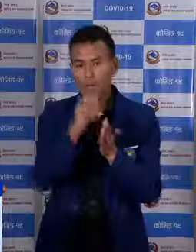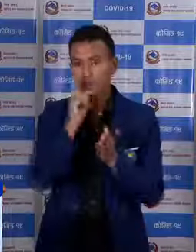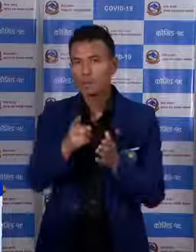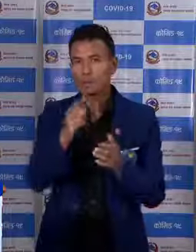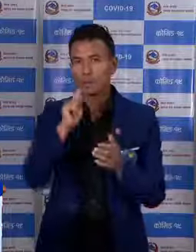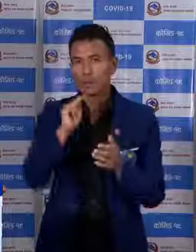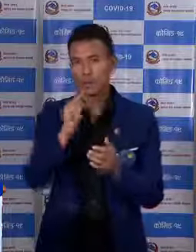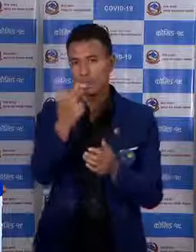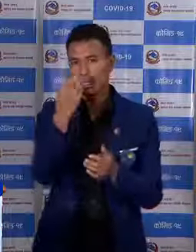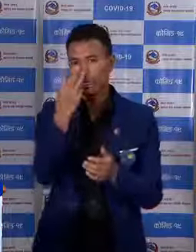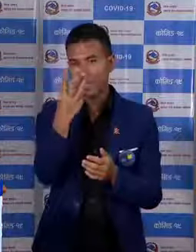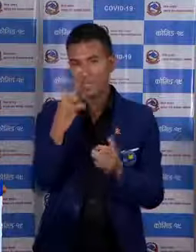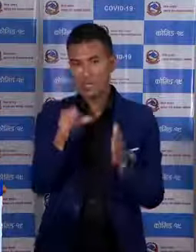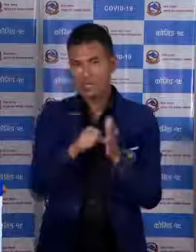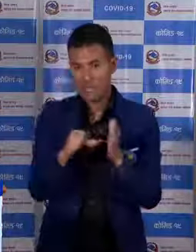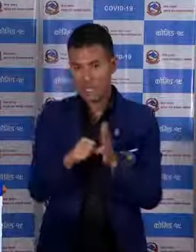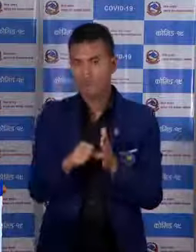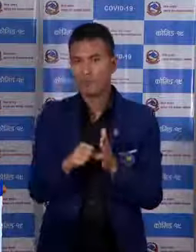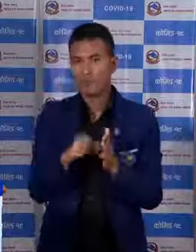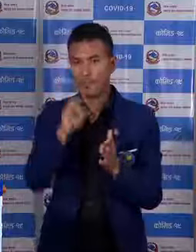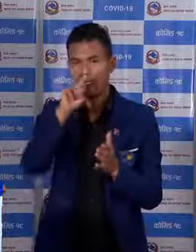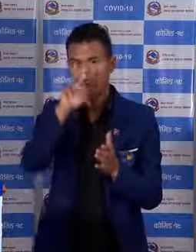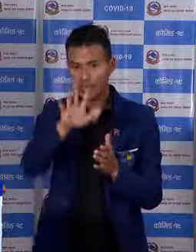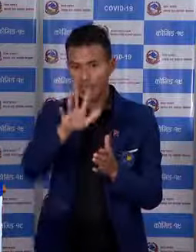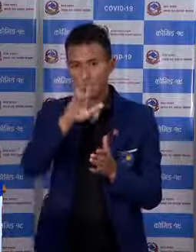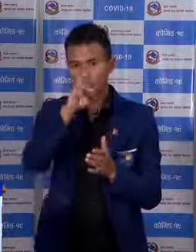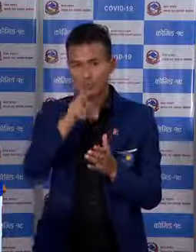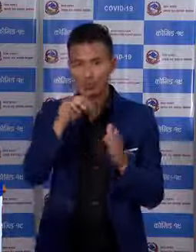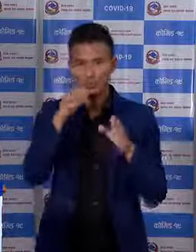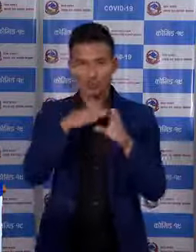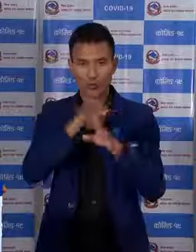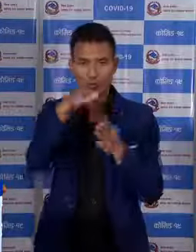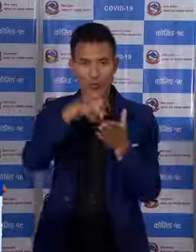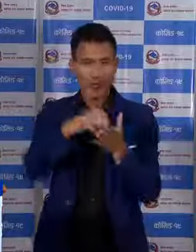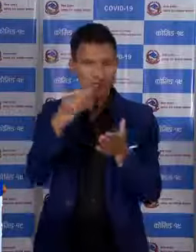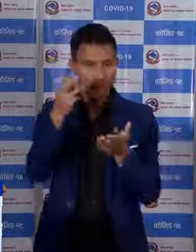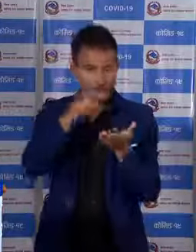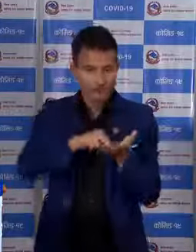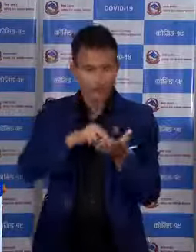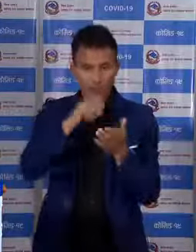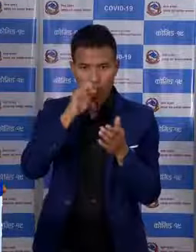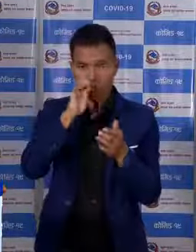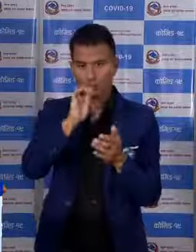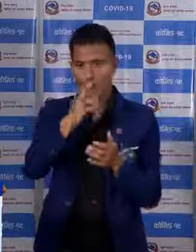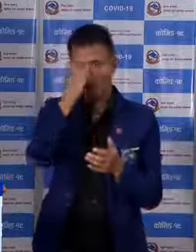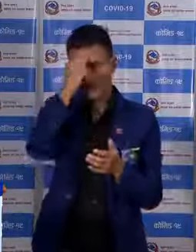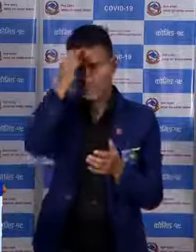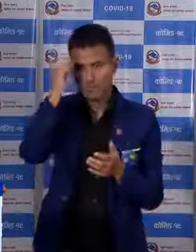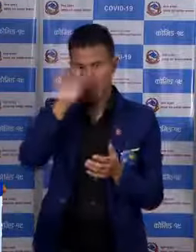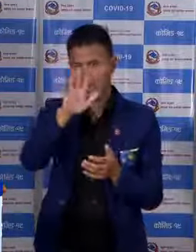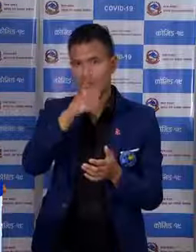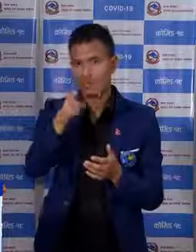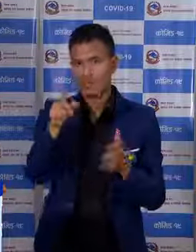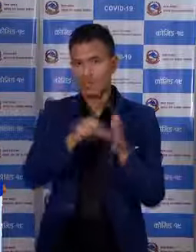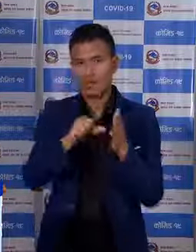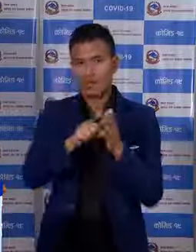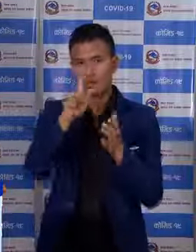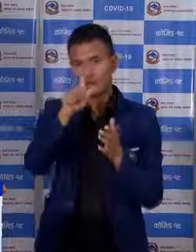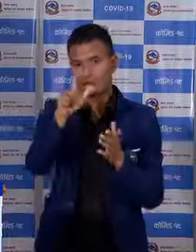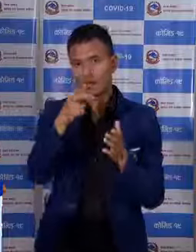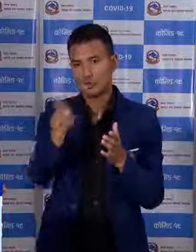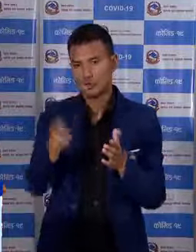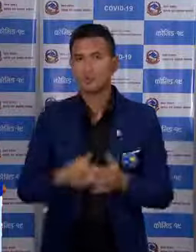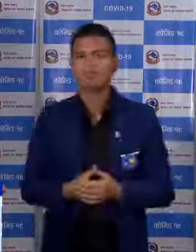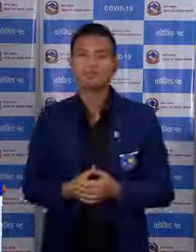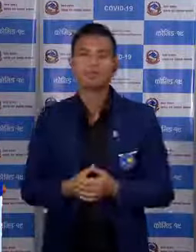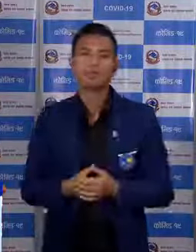करनाली को तीन ओटा जिल्ला मा 25 रा जुम्ला थब होएको छा तेसे गरी शुद्र पर्शिंको 500 जिल्ला मा सत्र जाना